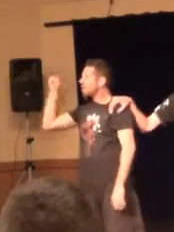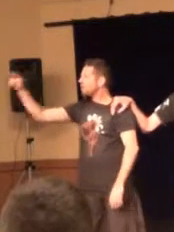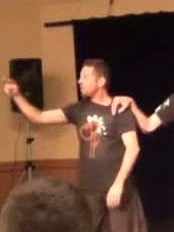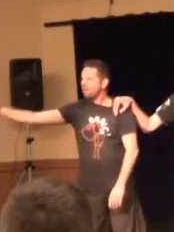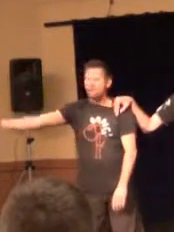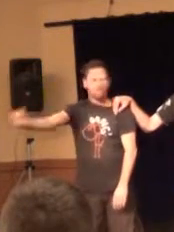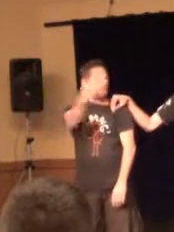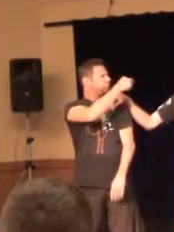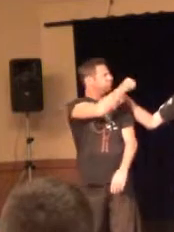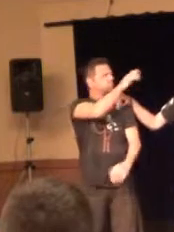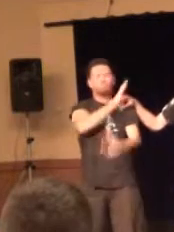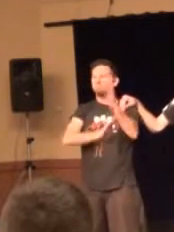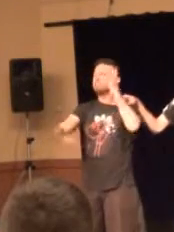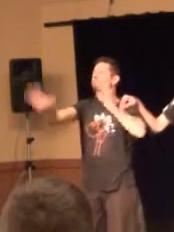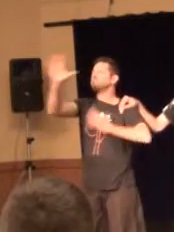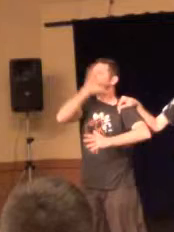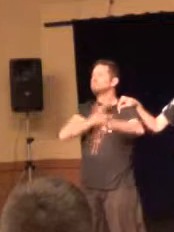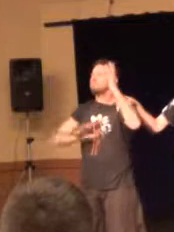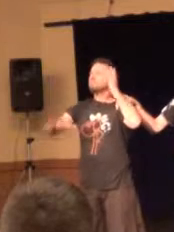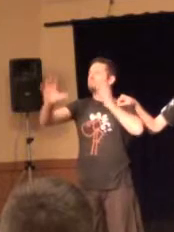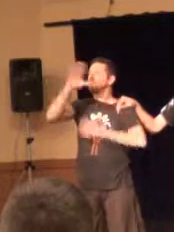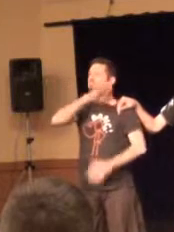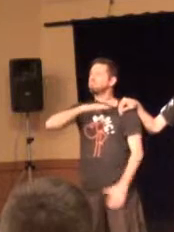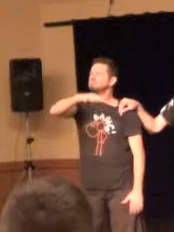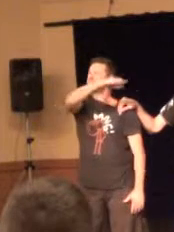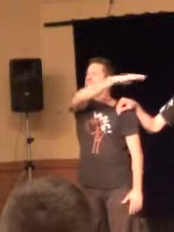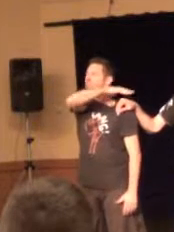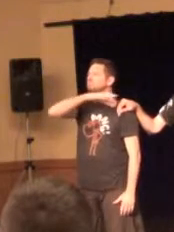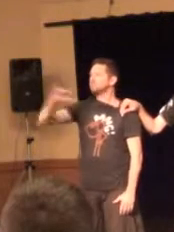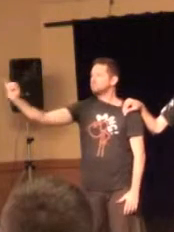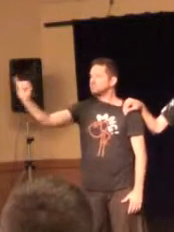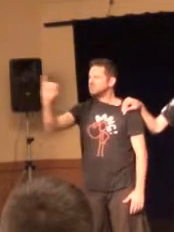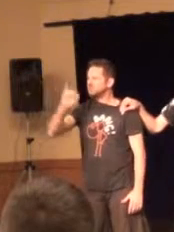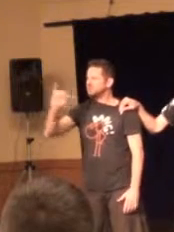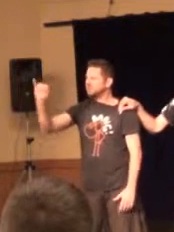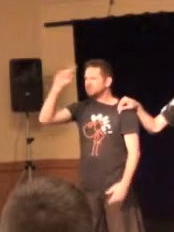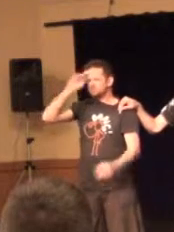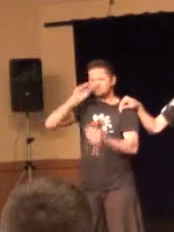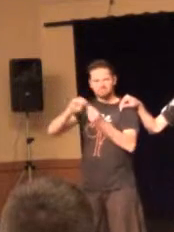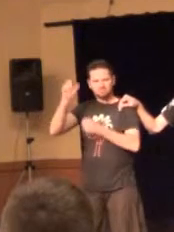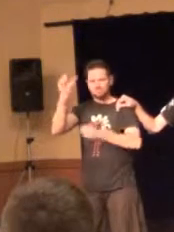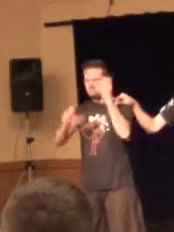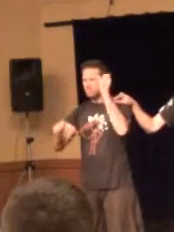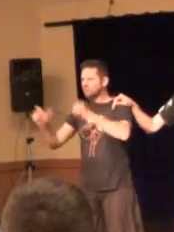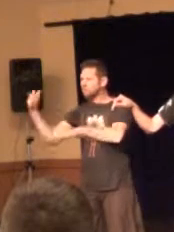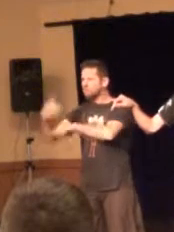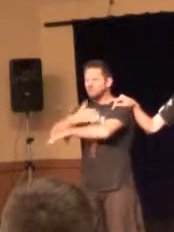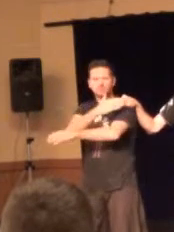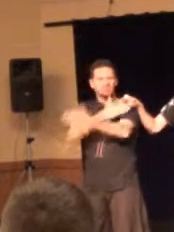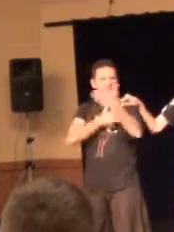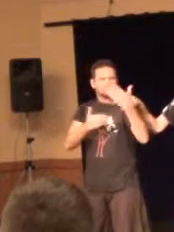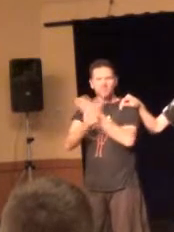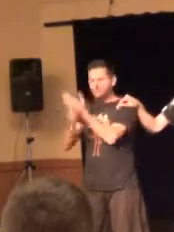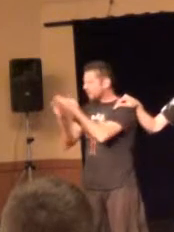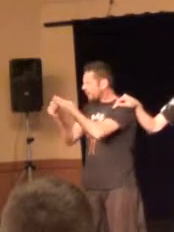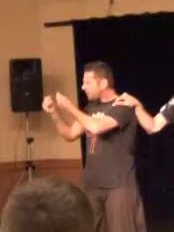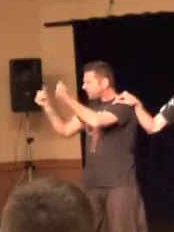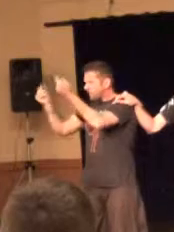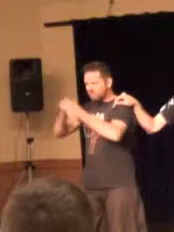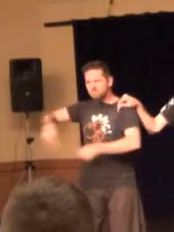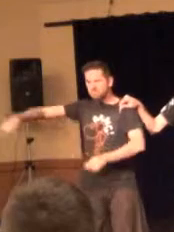passé. Mais qui ont-ils été? Des êtres de passage, tout comme nous le